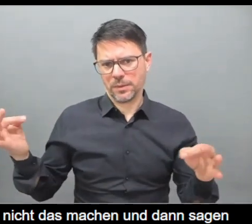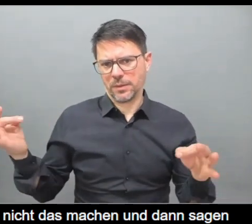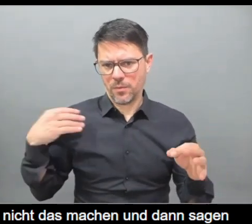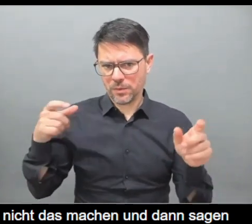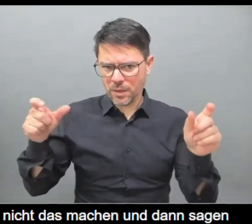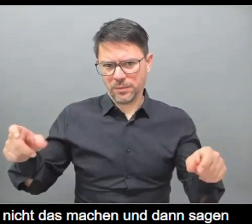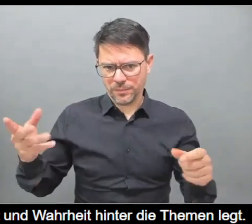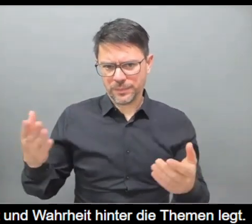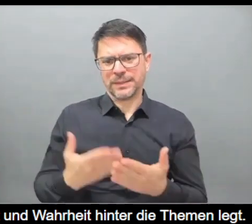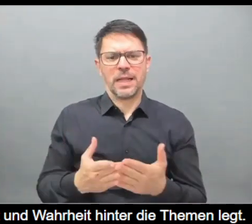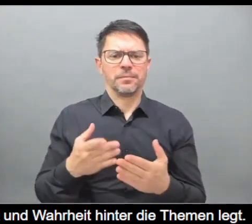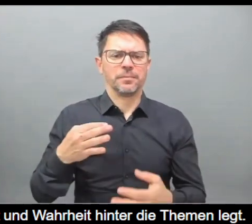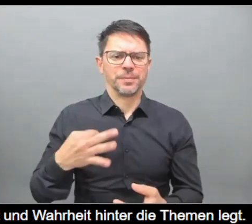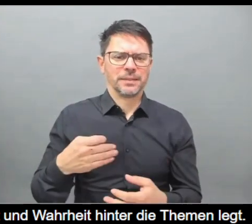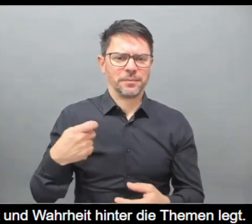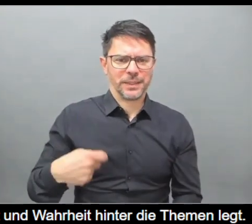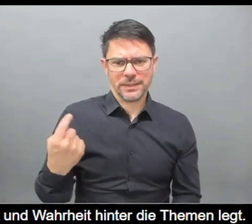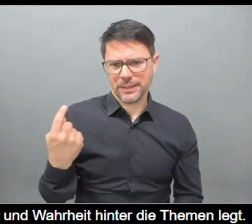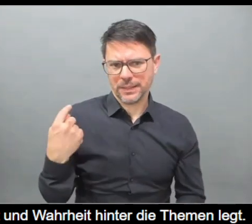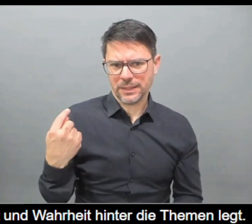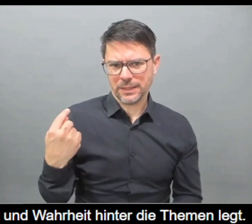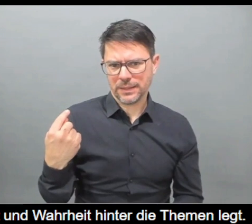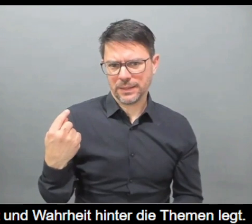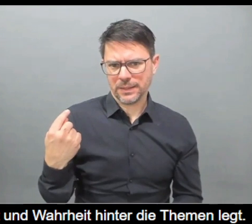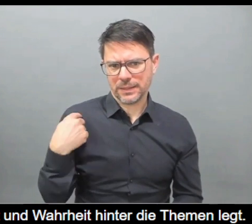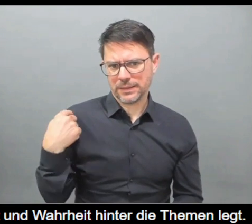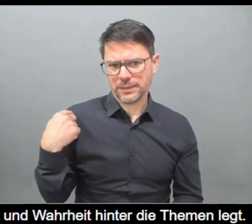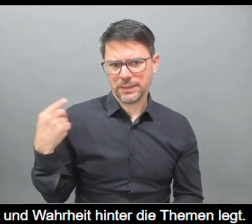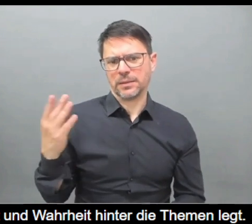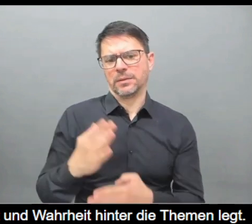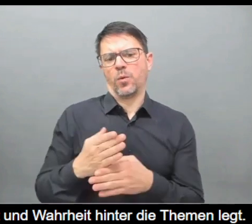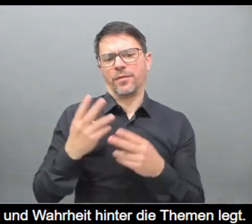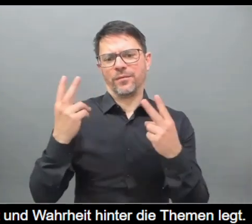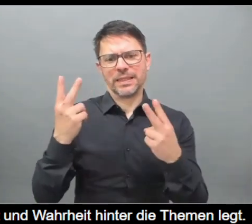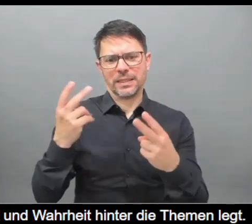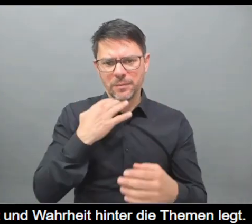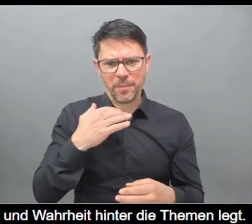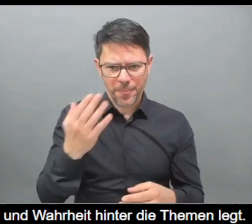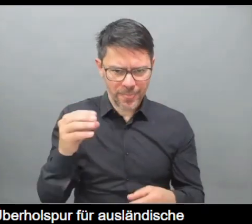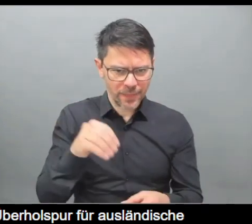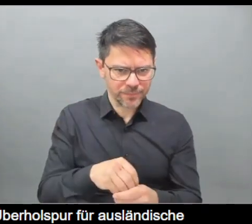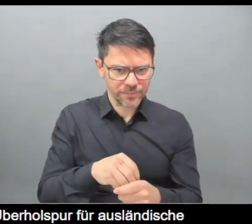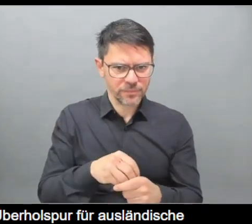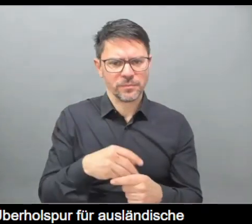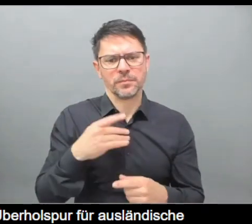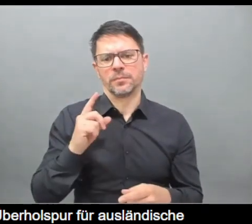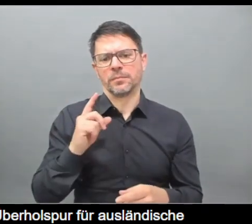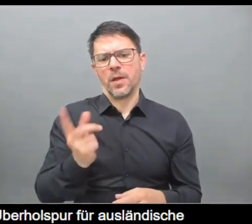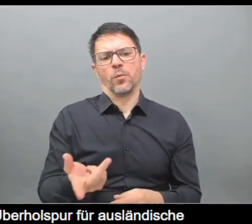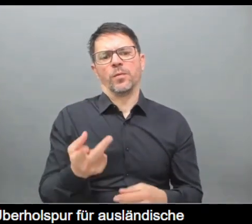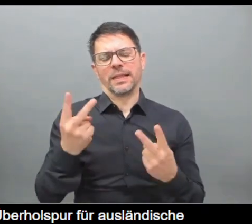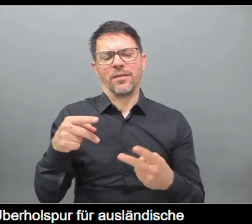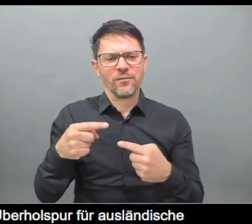Einwanderung von Fachkräften und auch die Koordinierungs und Beratungsstelle für Berufsanerkennung in Nürnberg zusammen mit dem Landesamt für Pflege